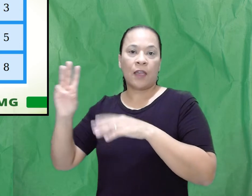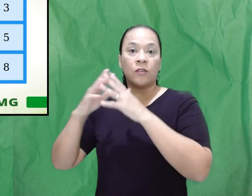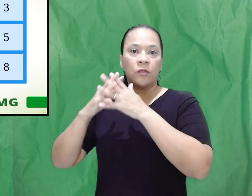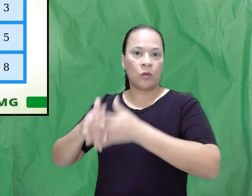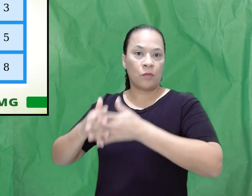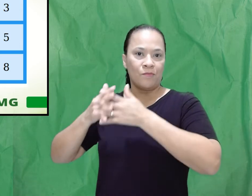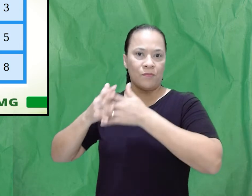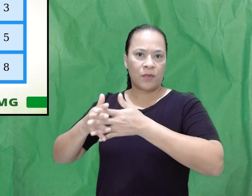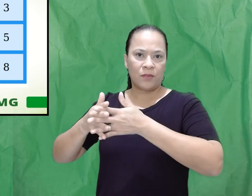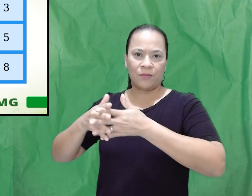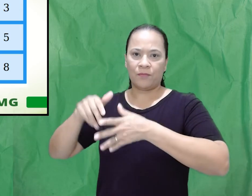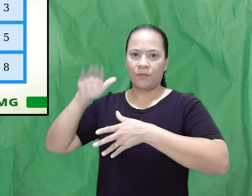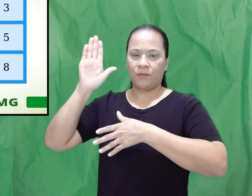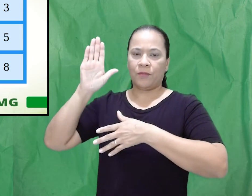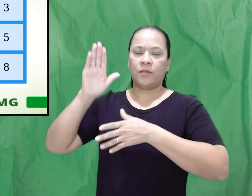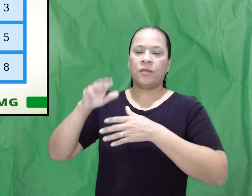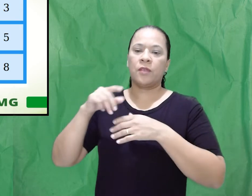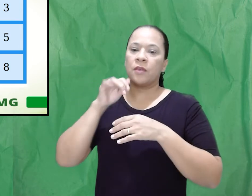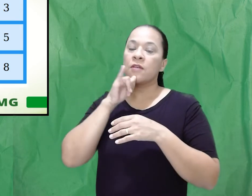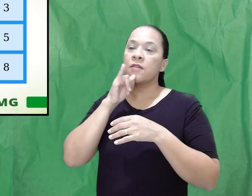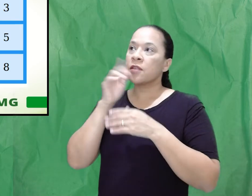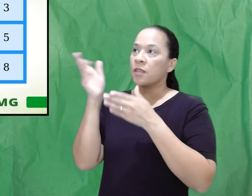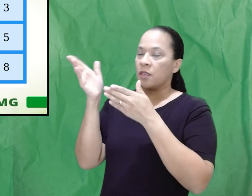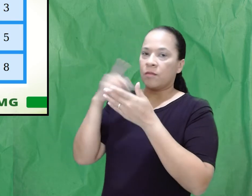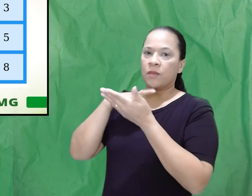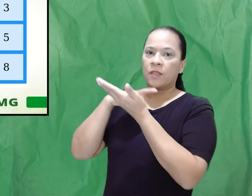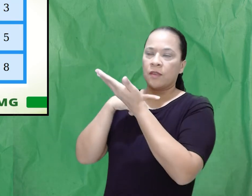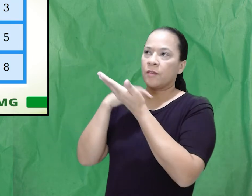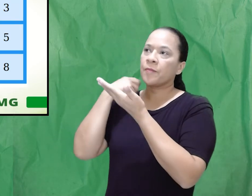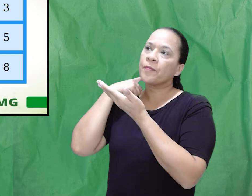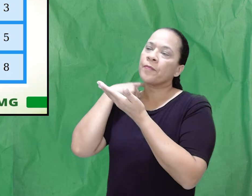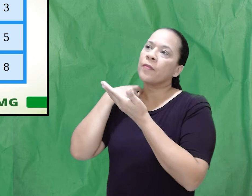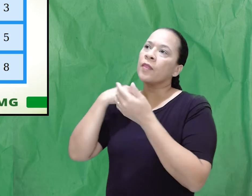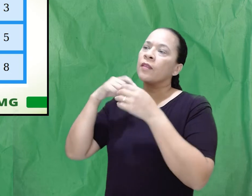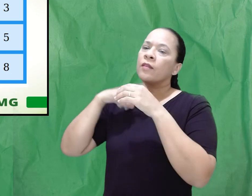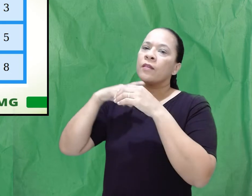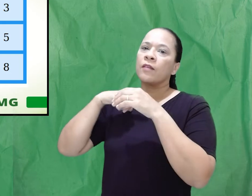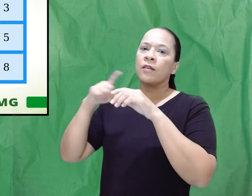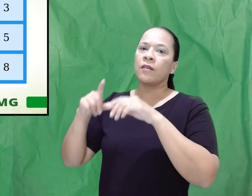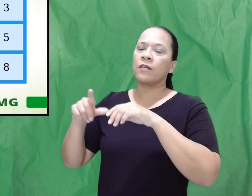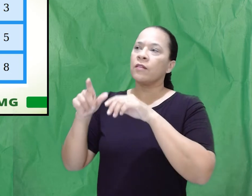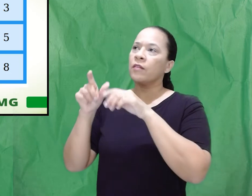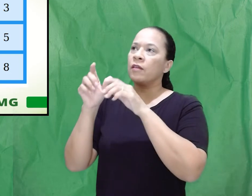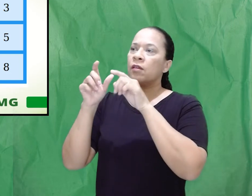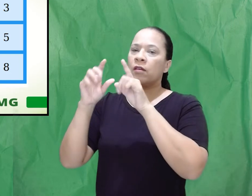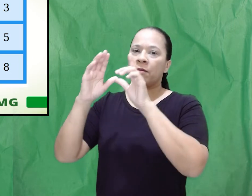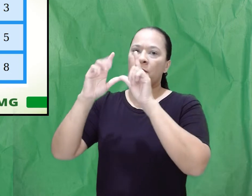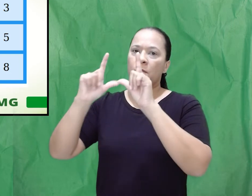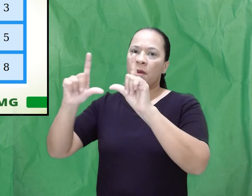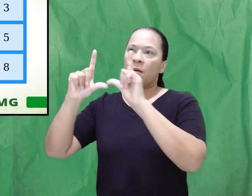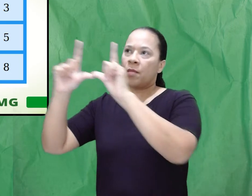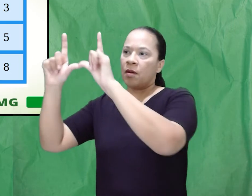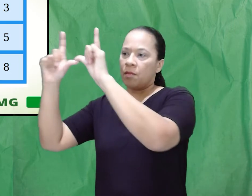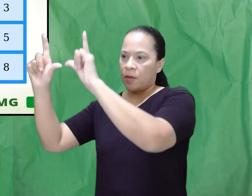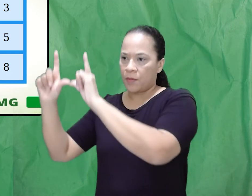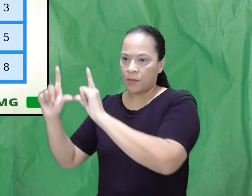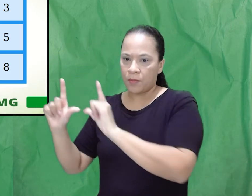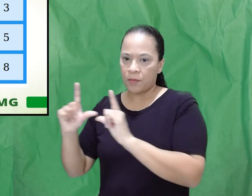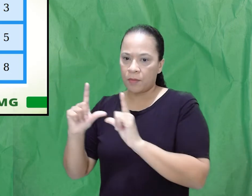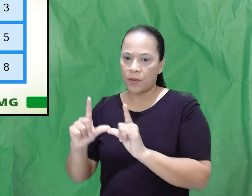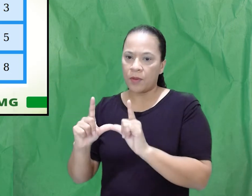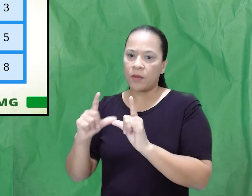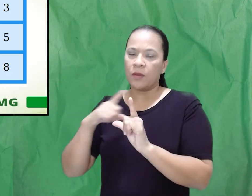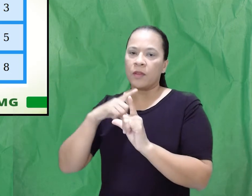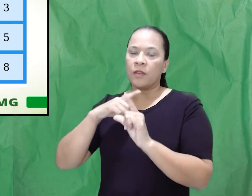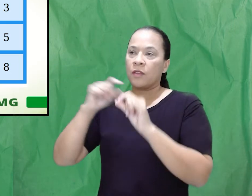ele está ocupando uma linha, a primeira linha e a segunda linha, e está ocupando a primeira coluna, enquanto o outro só está ocupando um